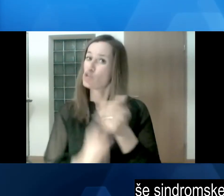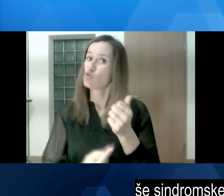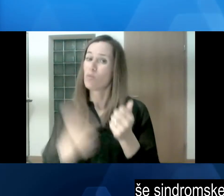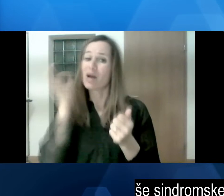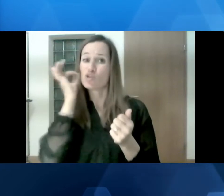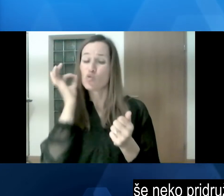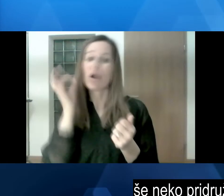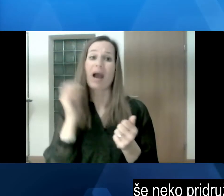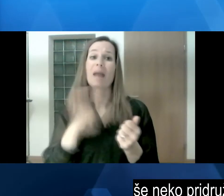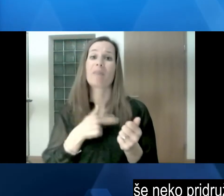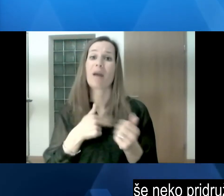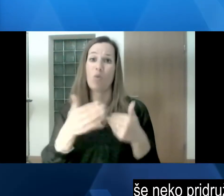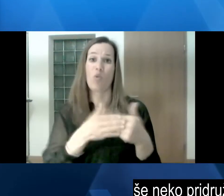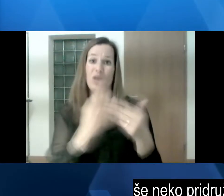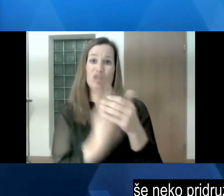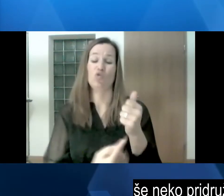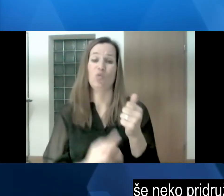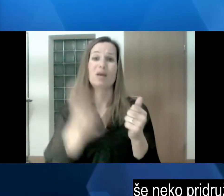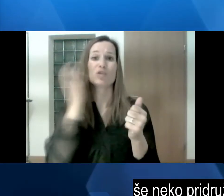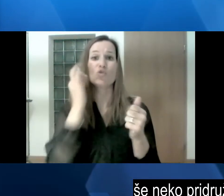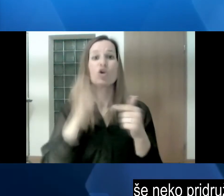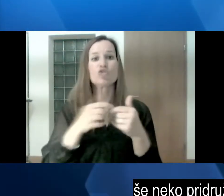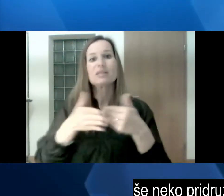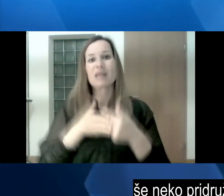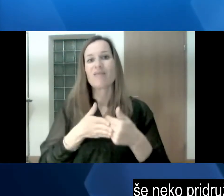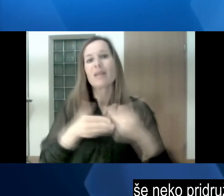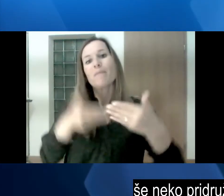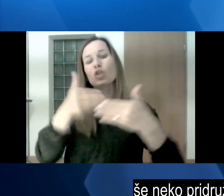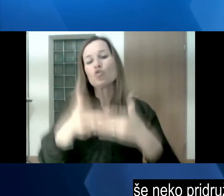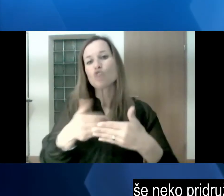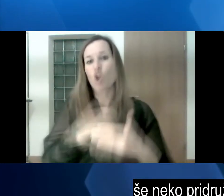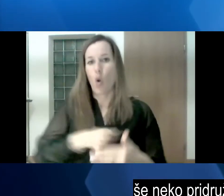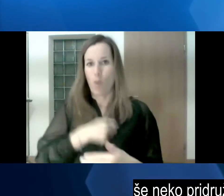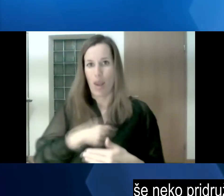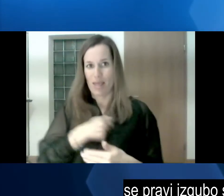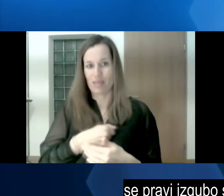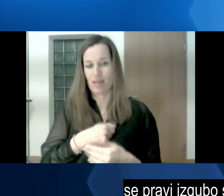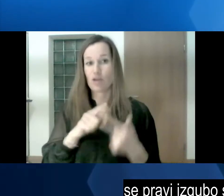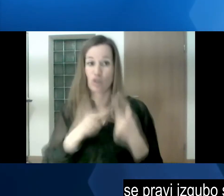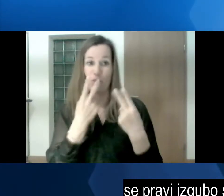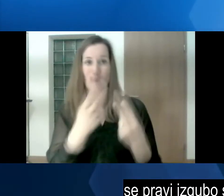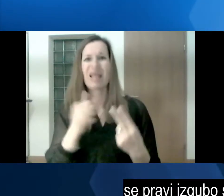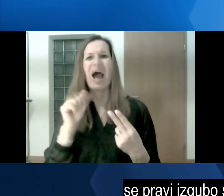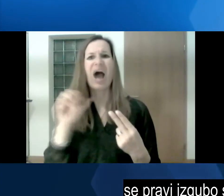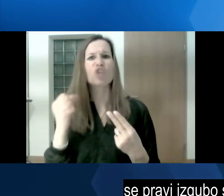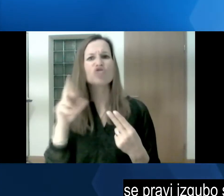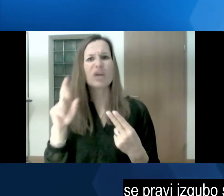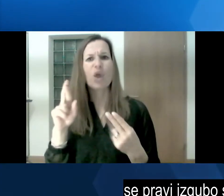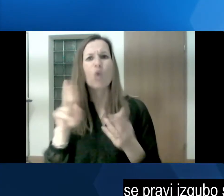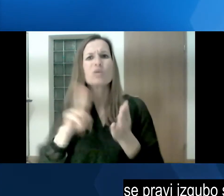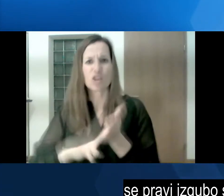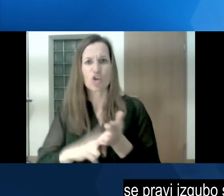poleg izgube sluha še neko pridruženo obolenje. Če si pogledamo Usherjev sindrom, se pravi izgubo sluha